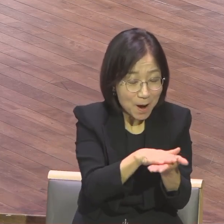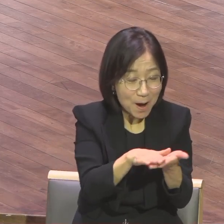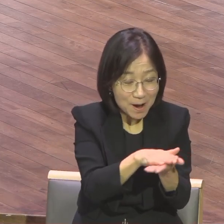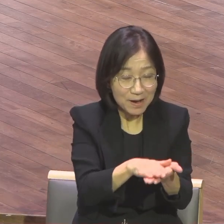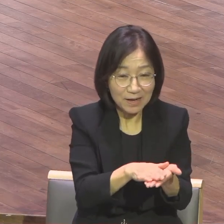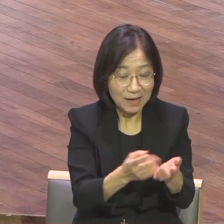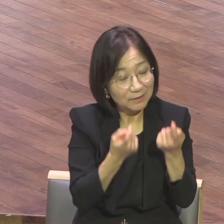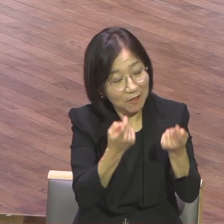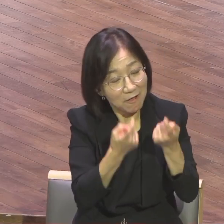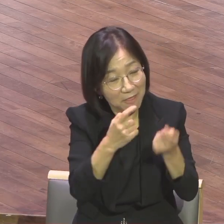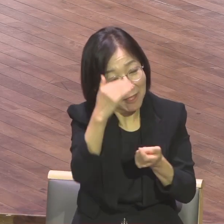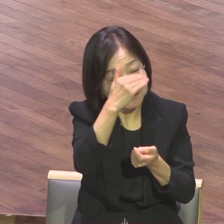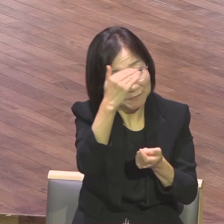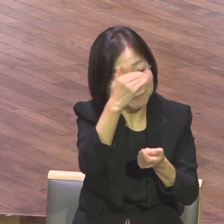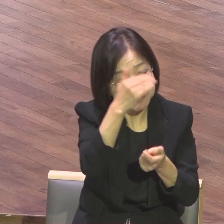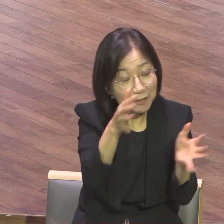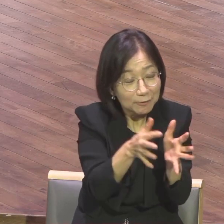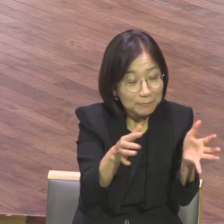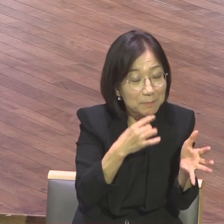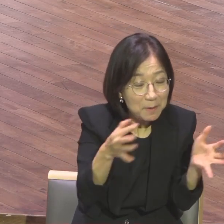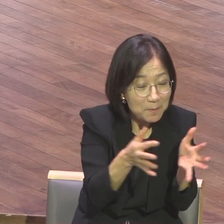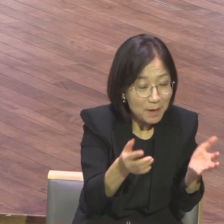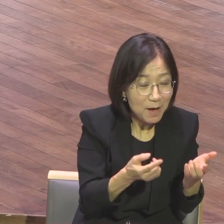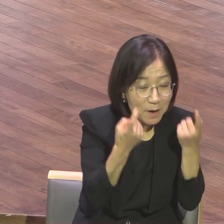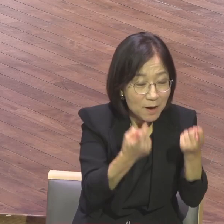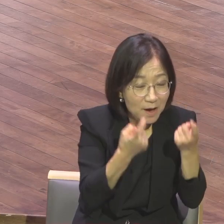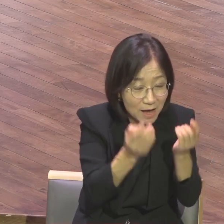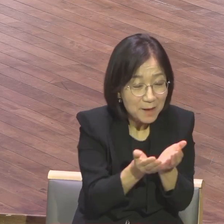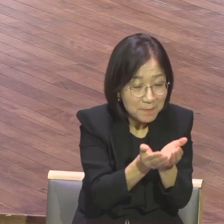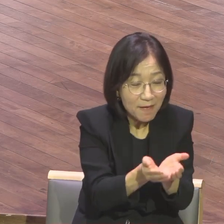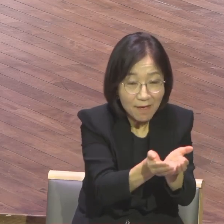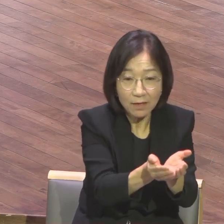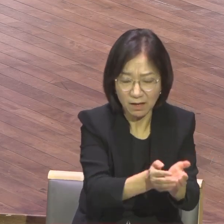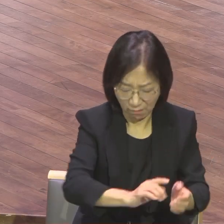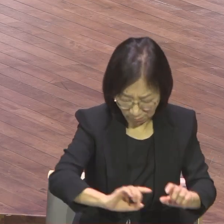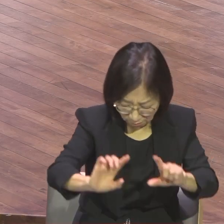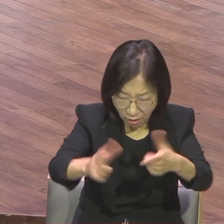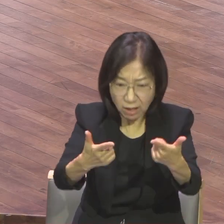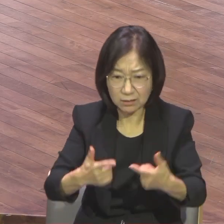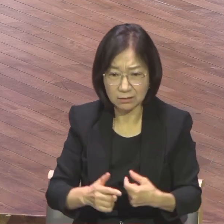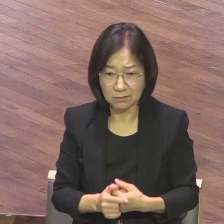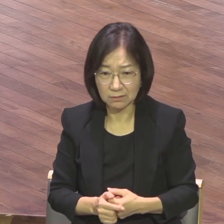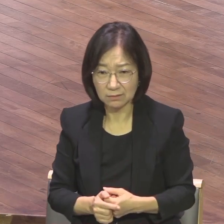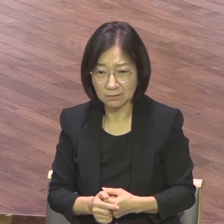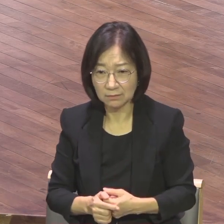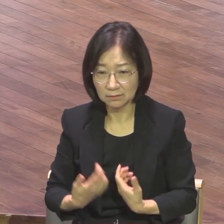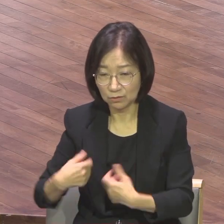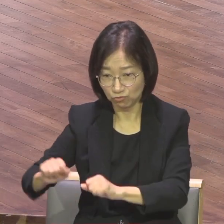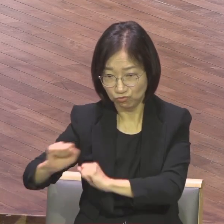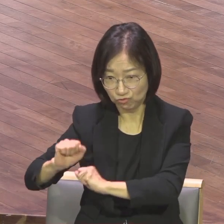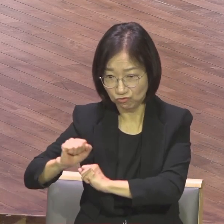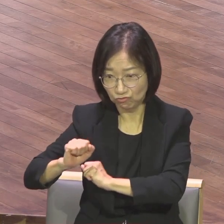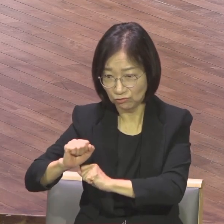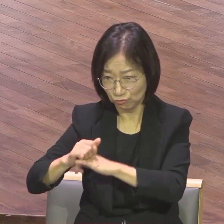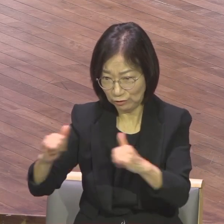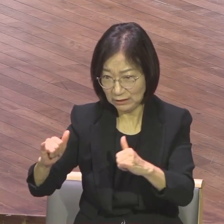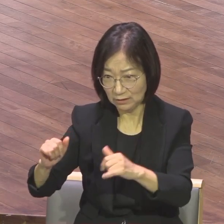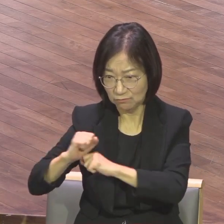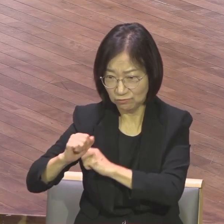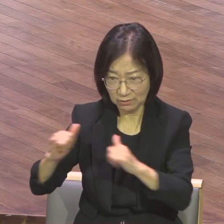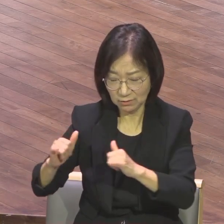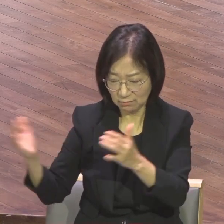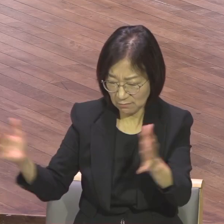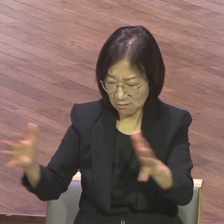고향 친구들 모여가지고 같이 히덕거리고 그런 거 아니에요. 여기가 지금 침묵단체 아니에요. 유람선이 아니라 군함이다.